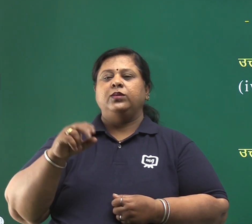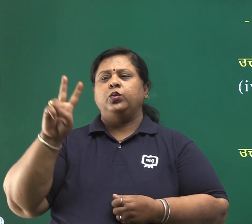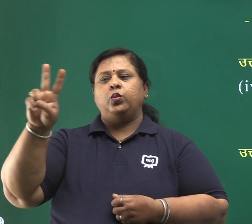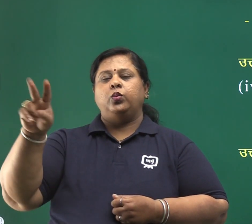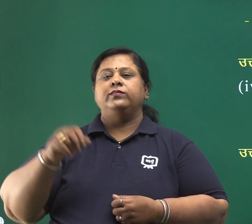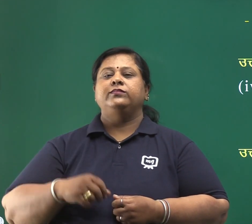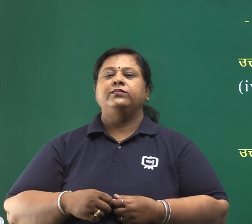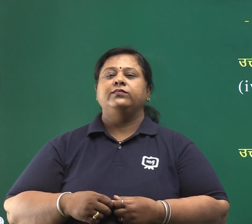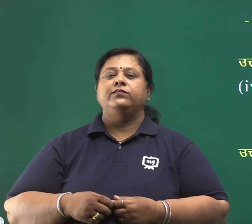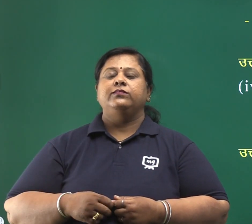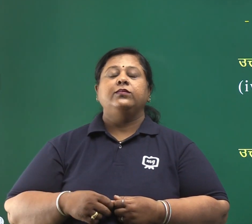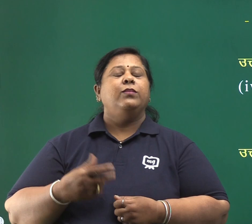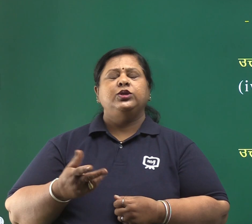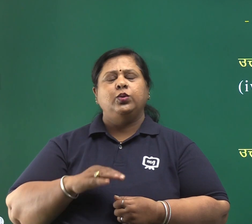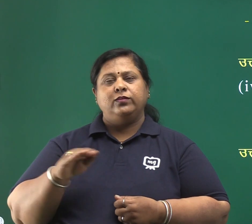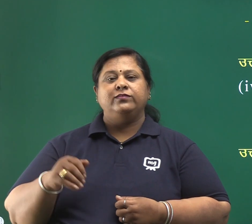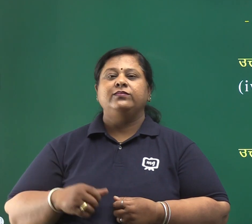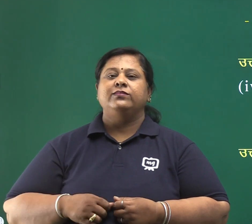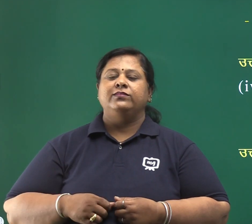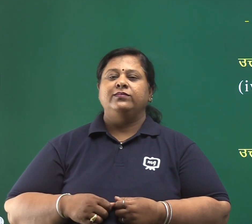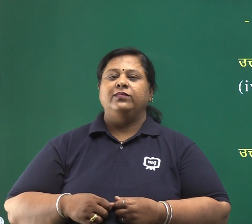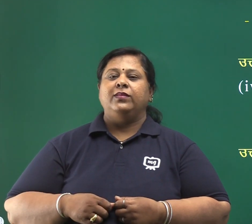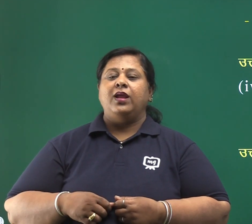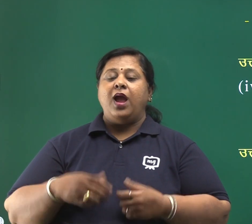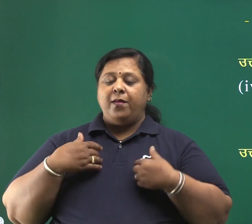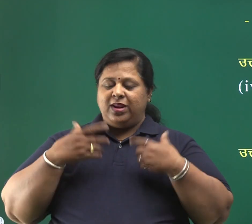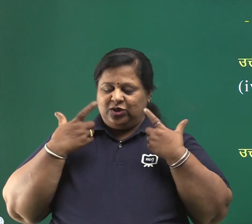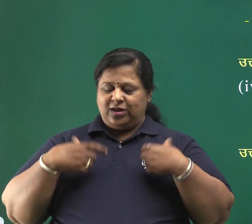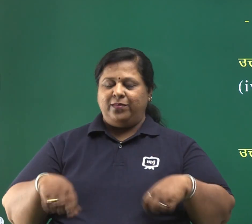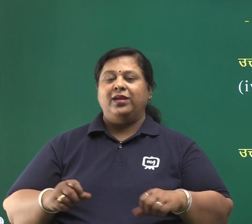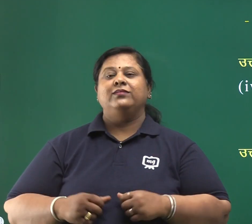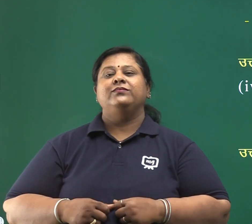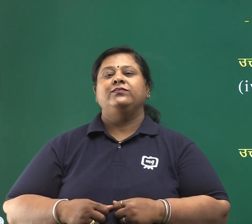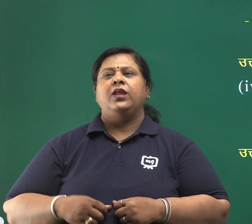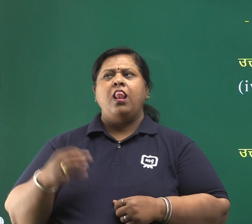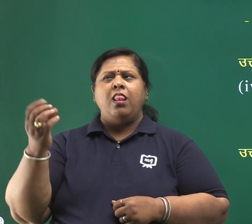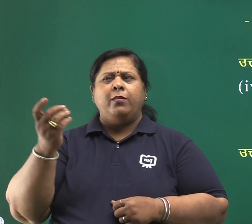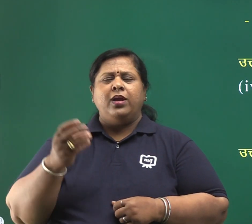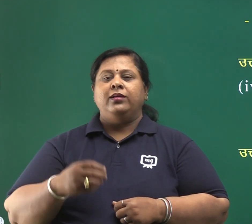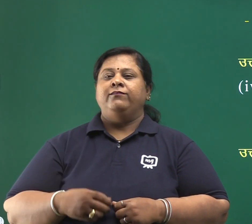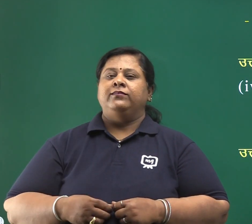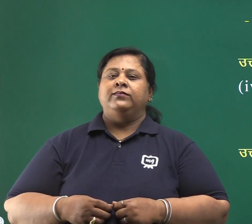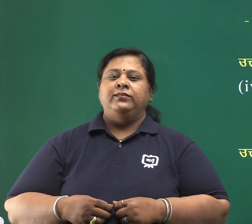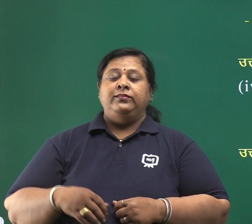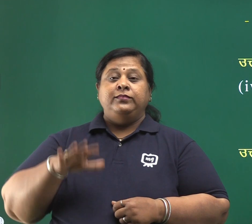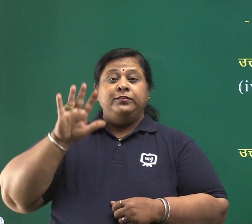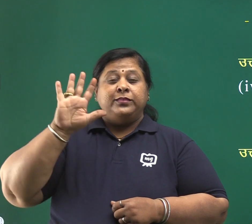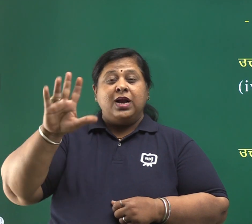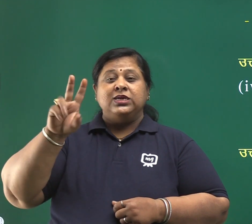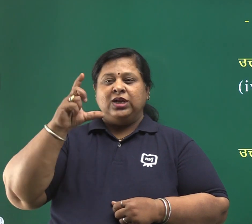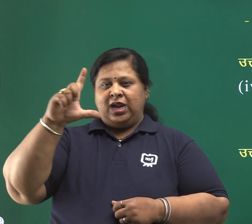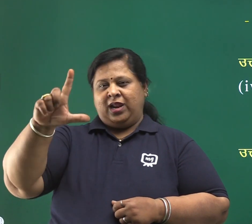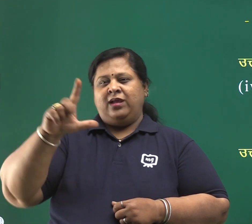2। बच्चों, हमारे शरीर में लगभग 5